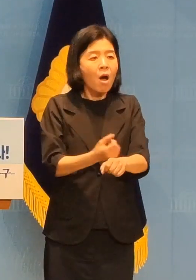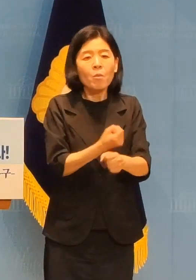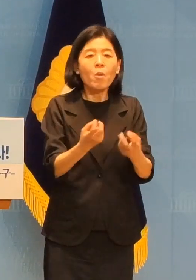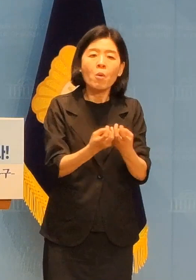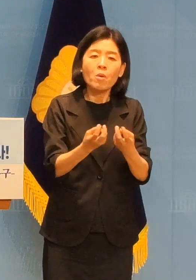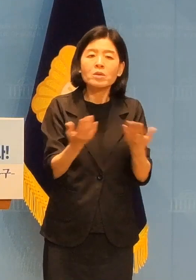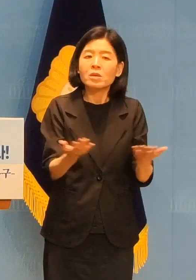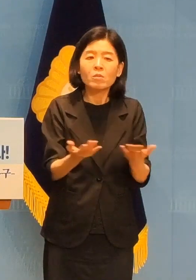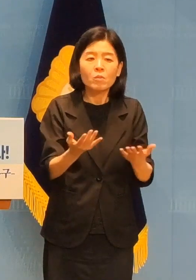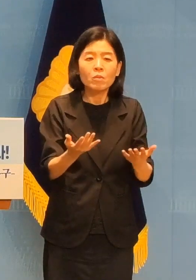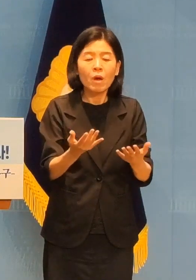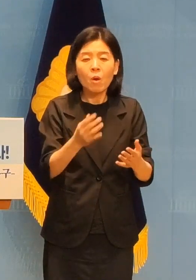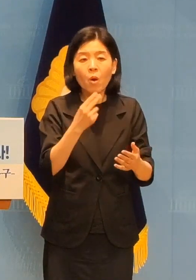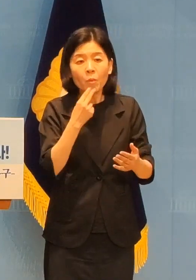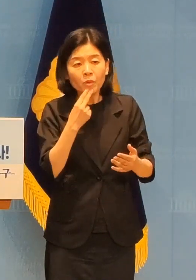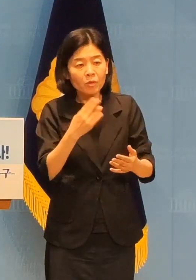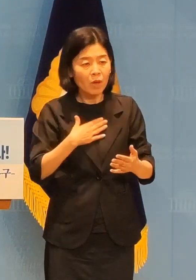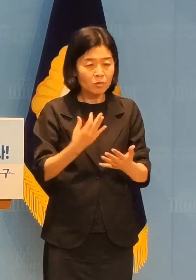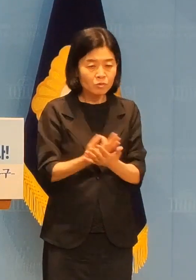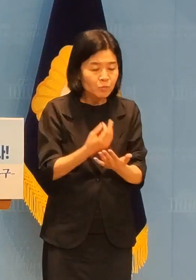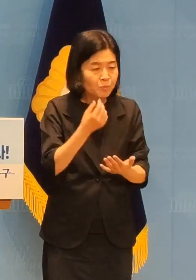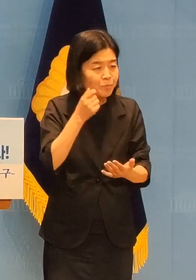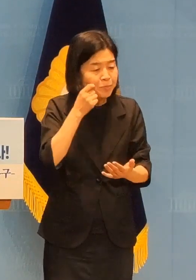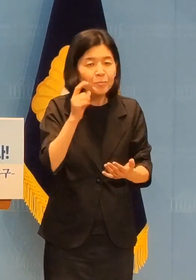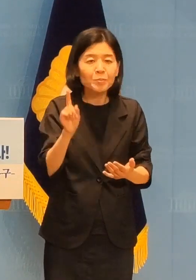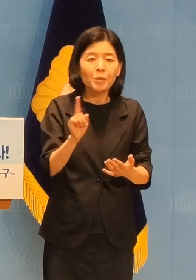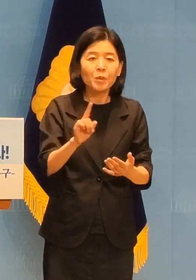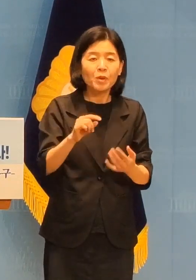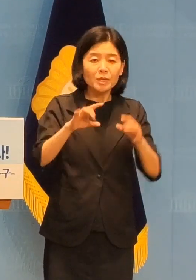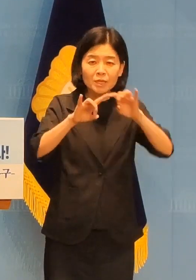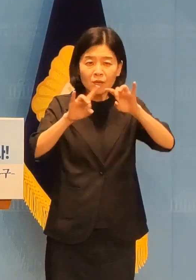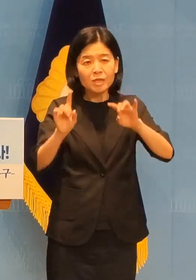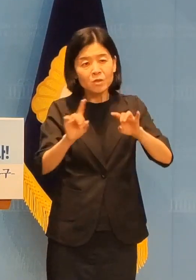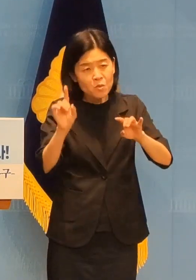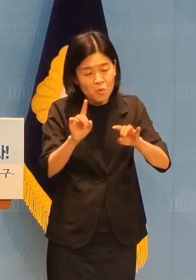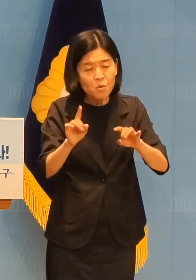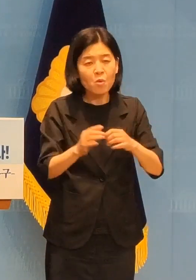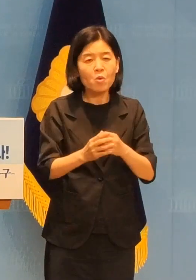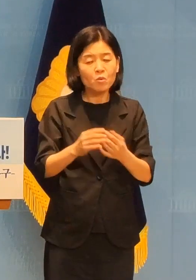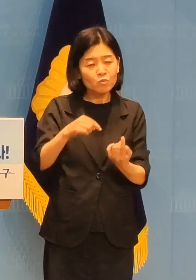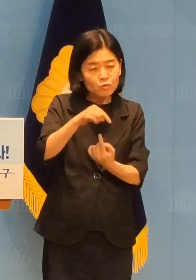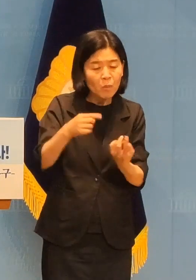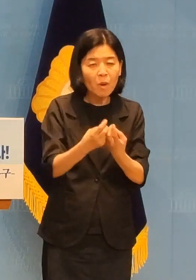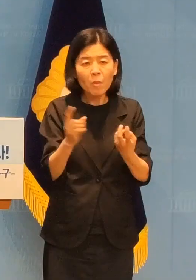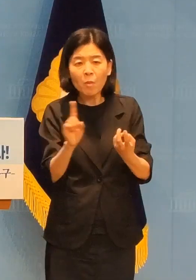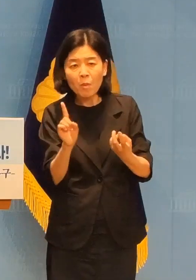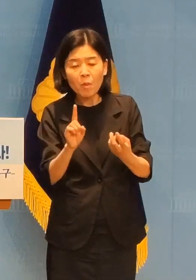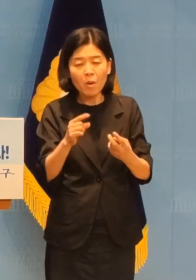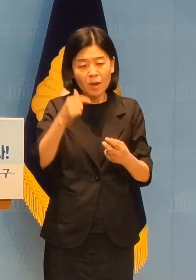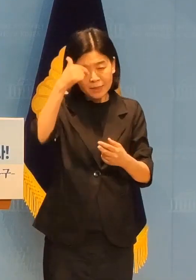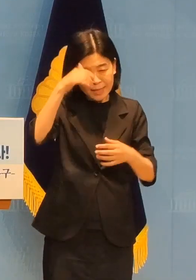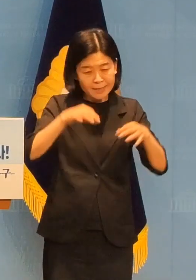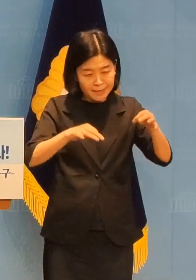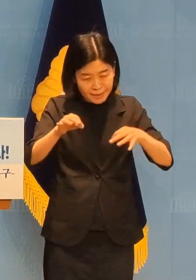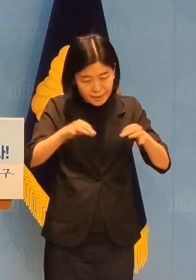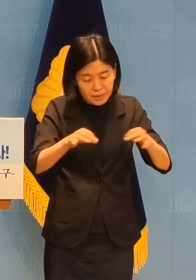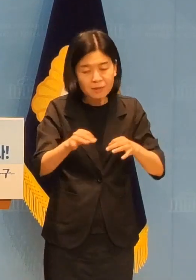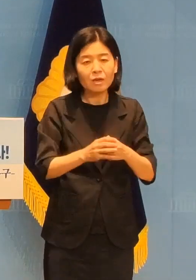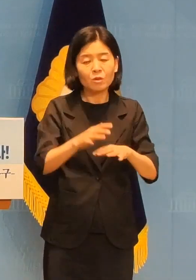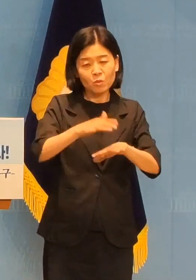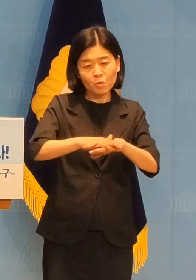그리고 전기료 등 운영비 급증으로 생계 위기에 몰린 자영업자와 재래시장 상인, 농민